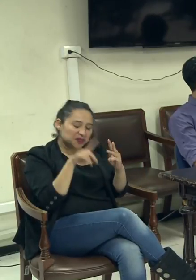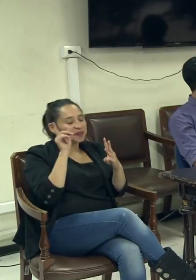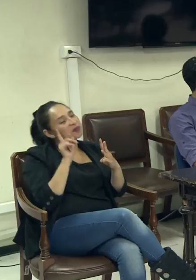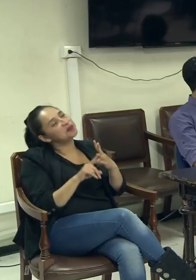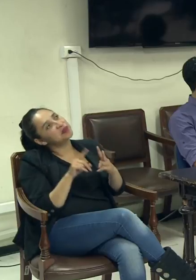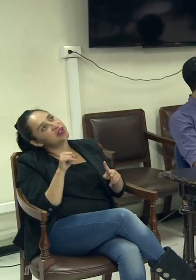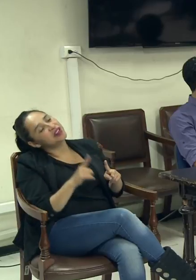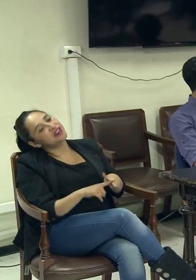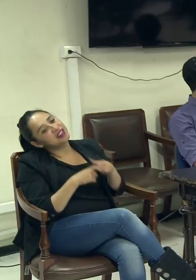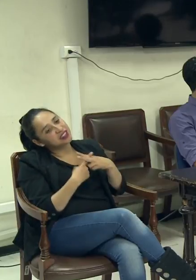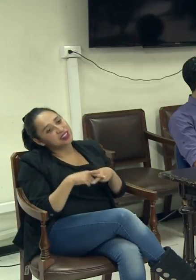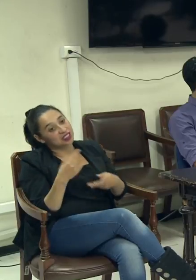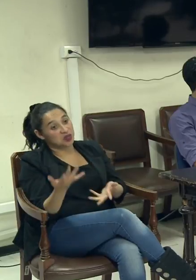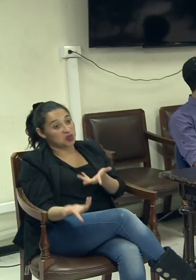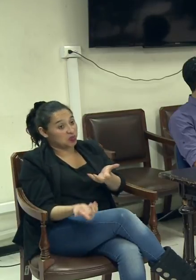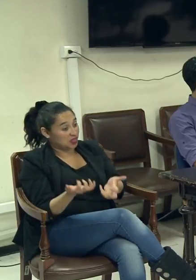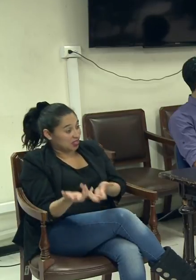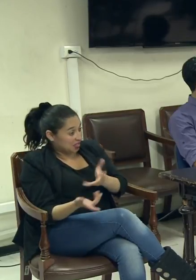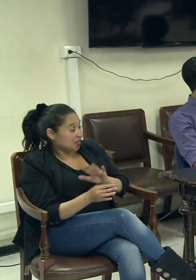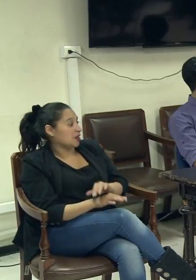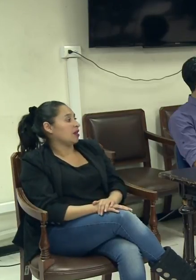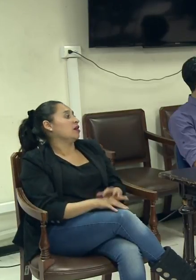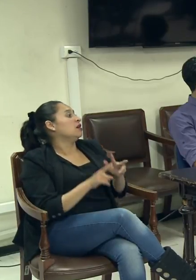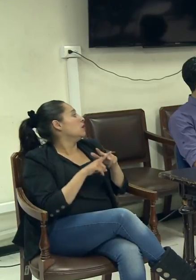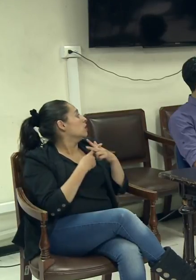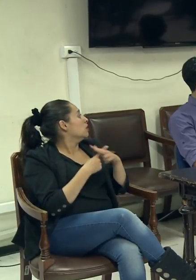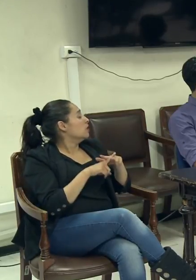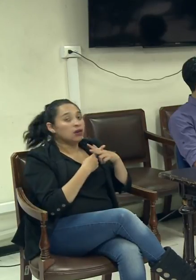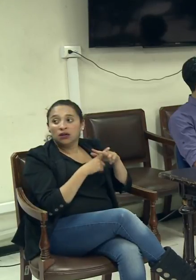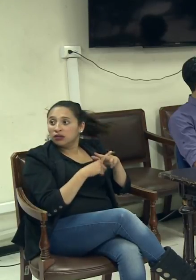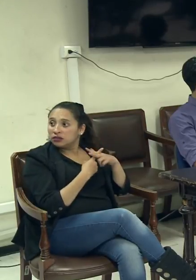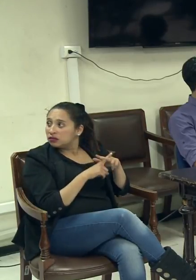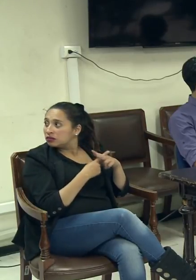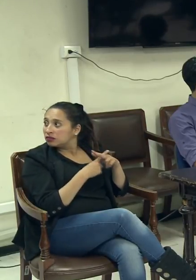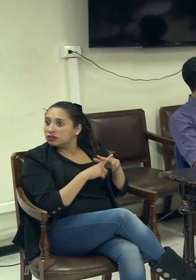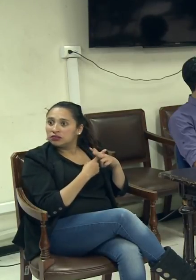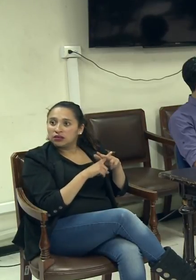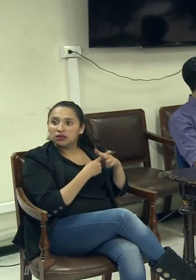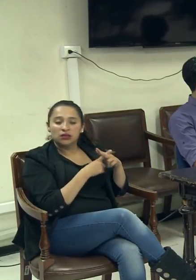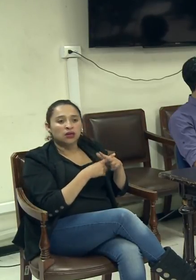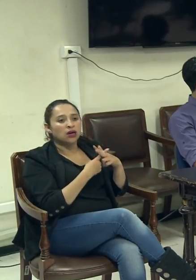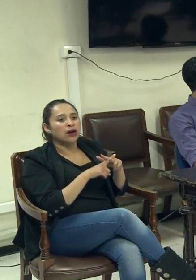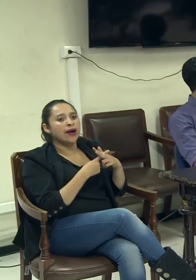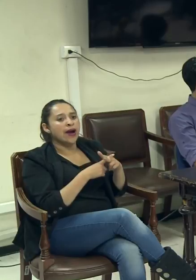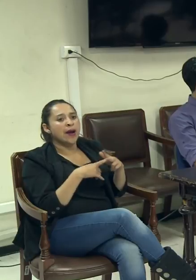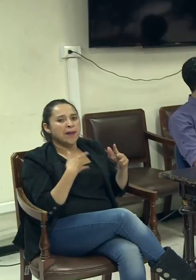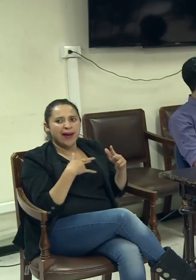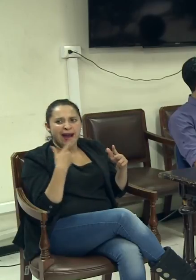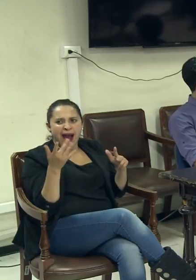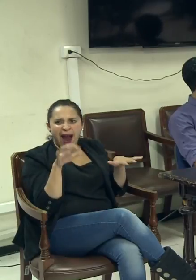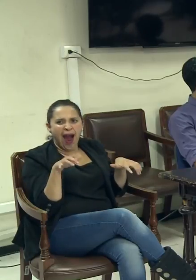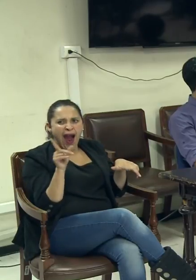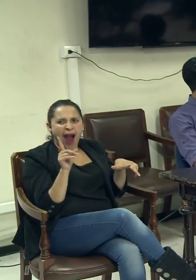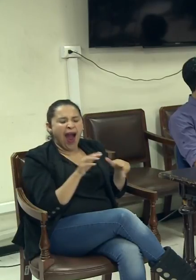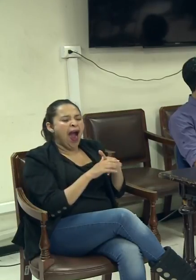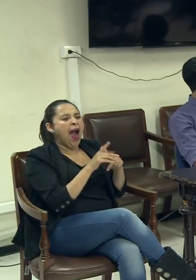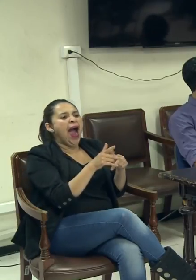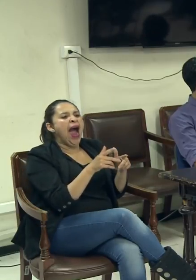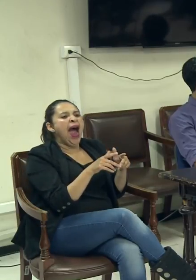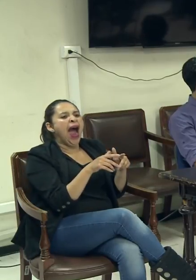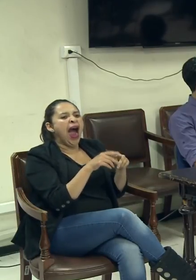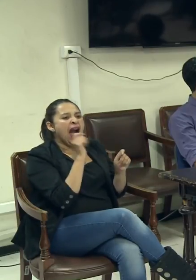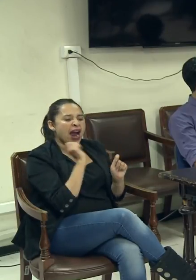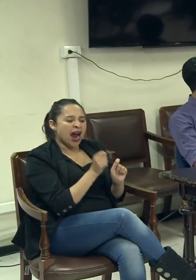de cocina, había talleres de, uno, de carpintería,